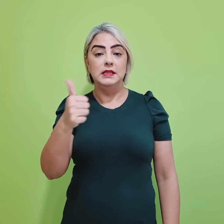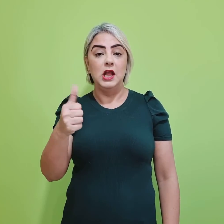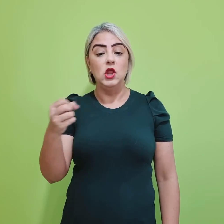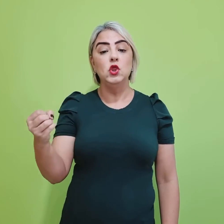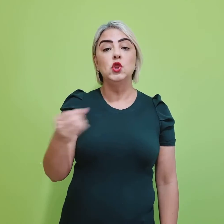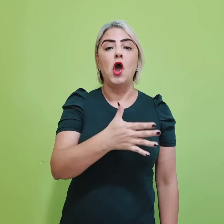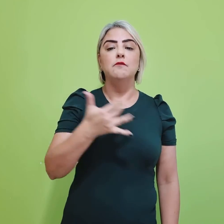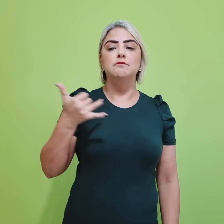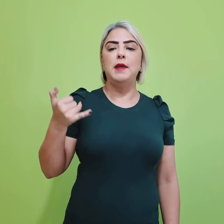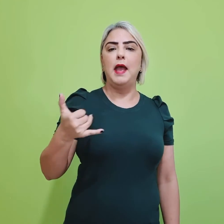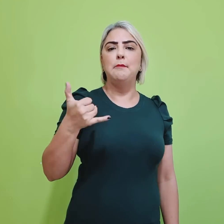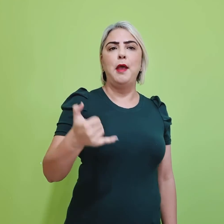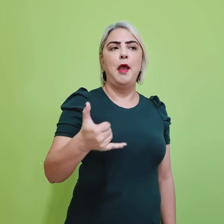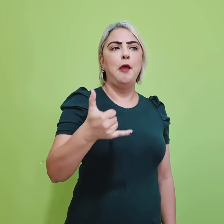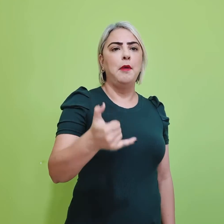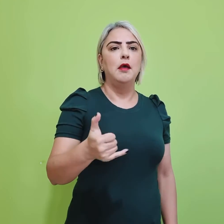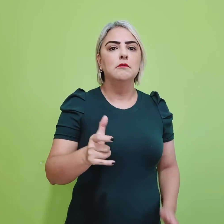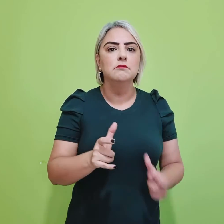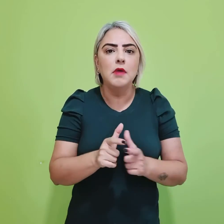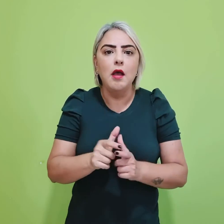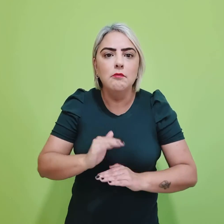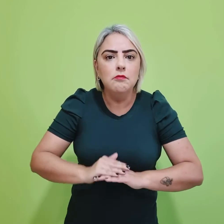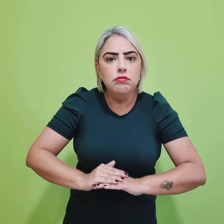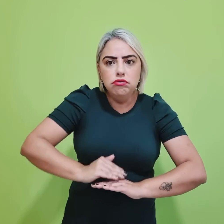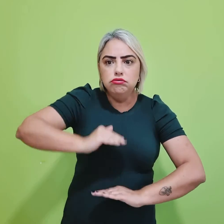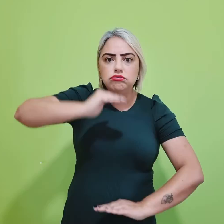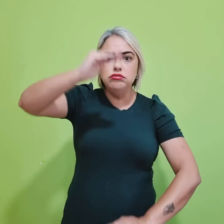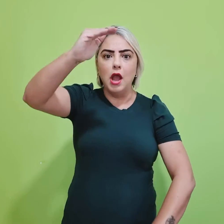186.071 novas armas, um aumento de